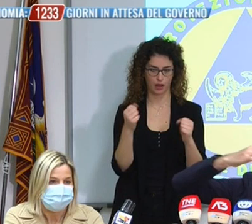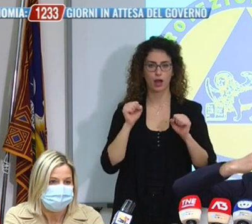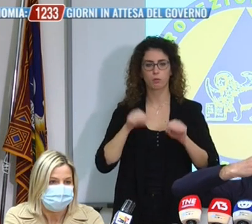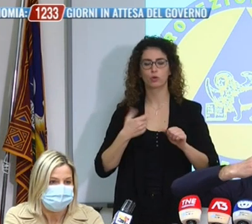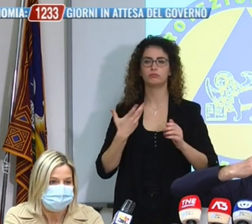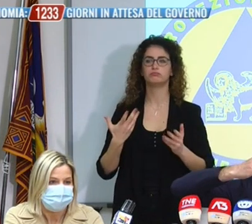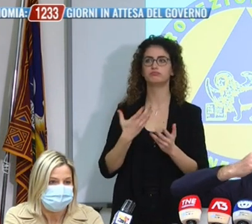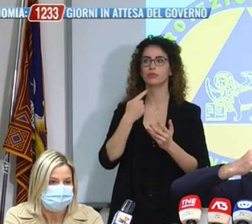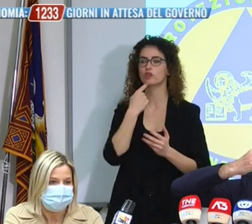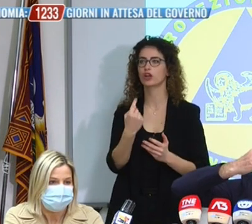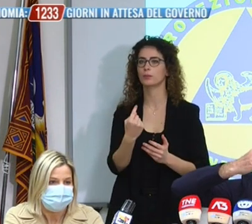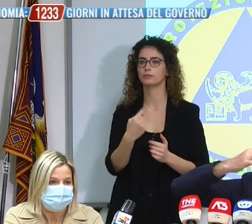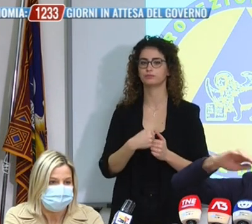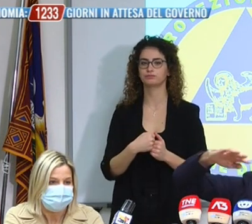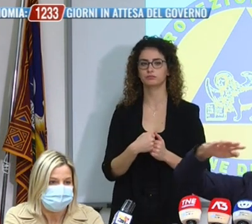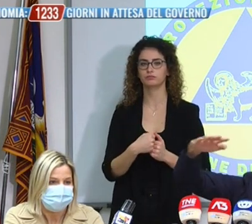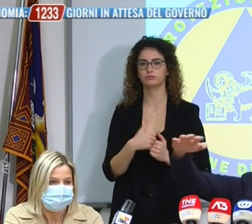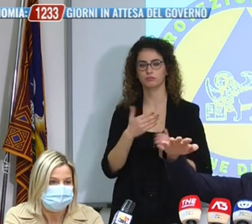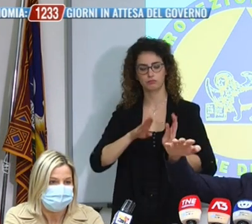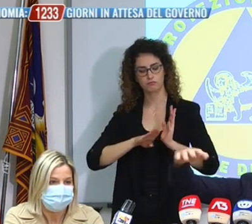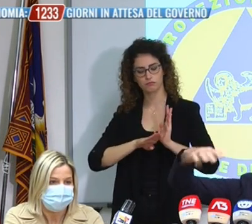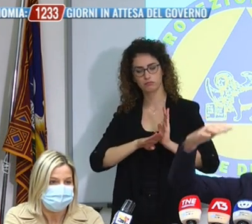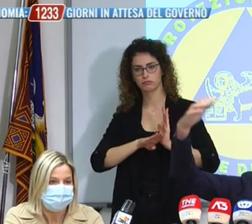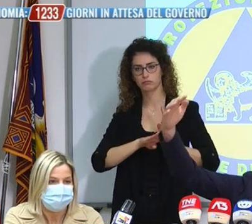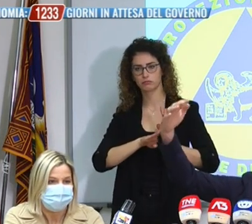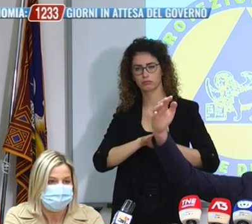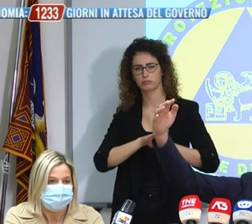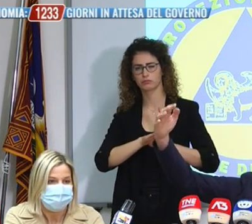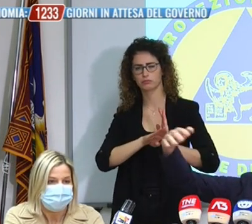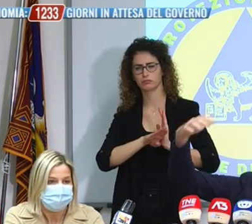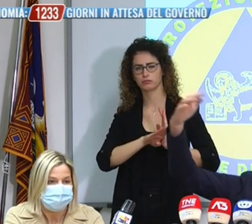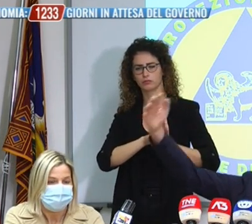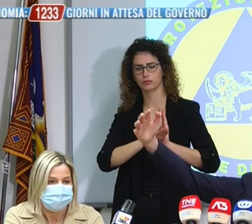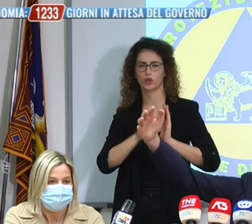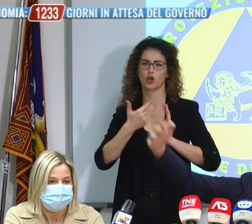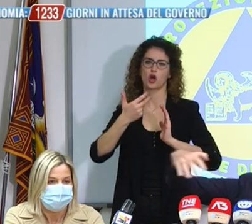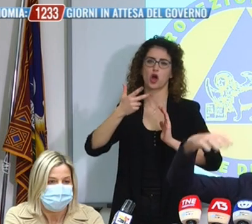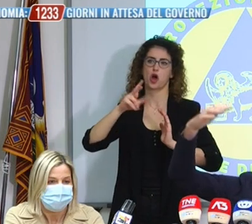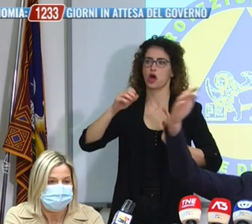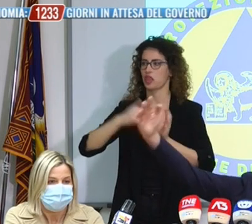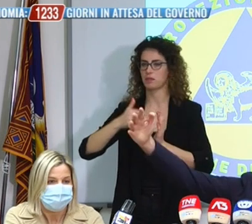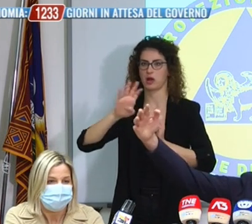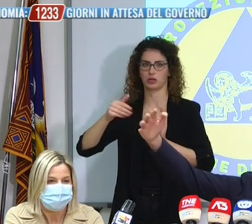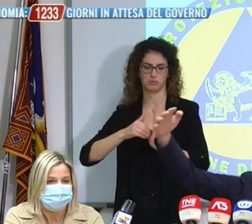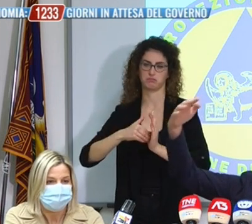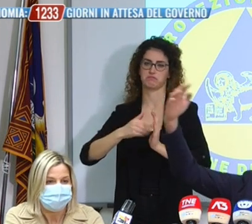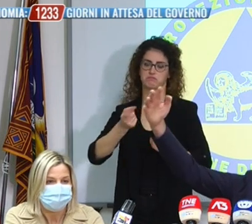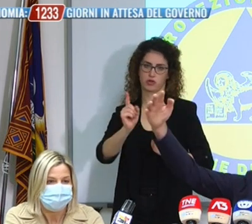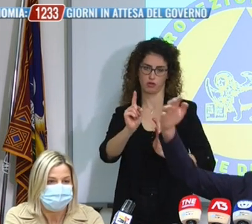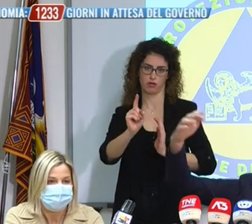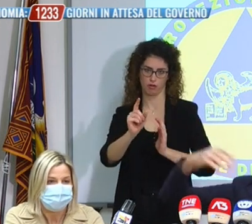ad un, diciamo, a dei livelli questa curva che non siano più quelli delle 3.400 ricoverati piuttosto che